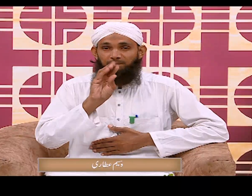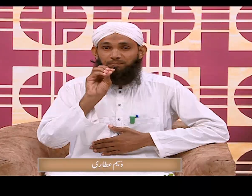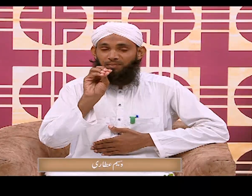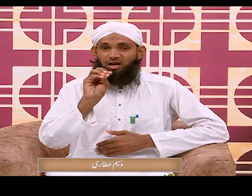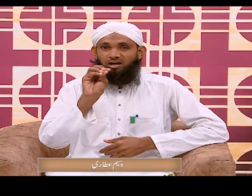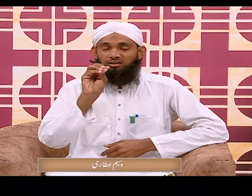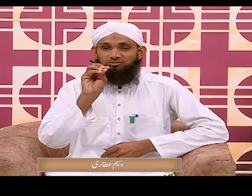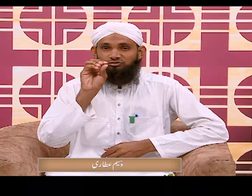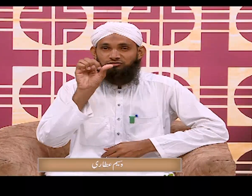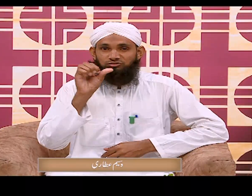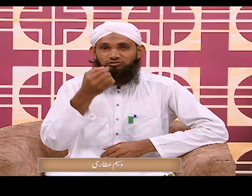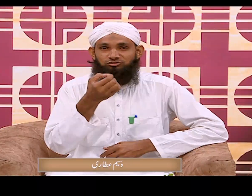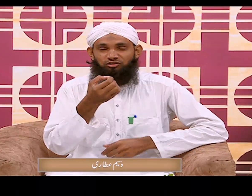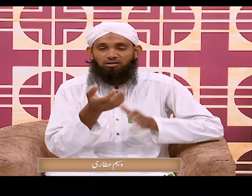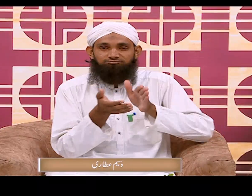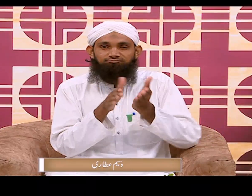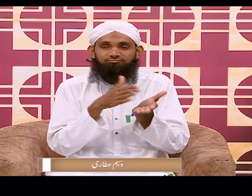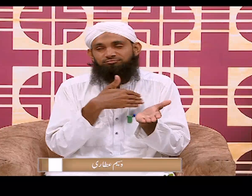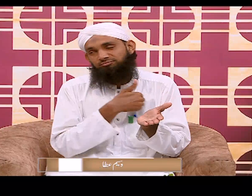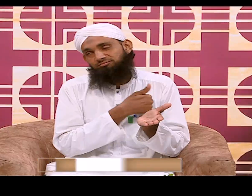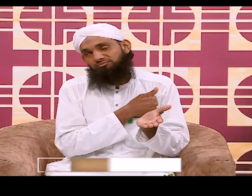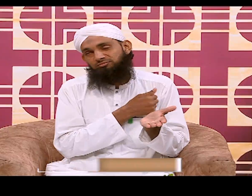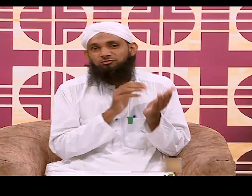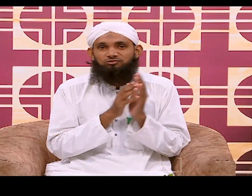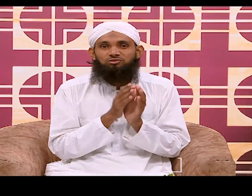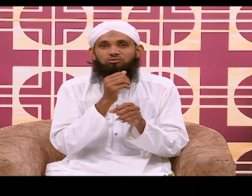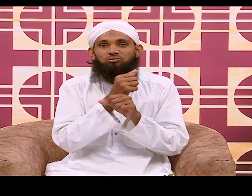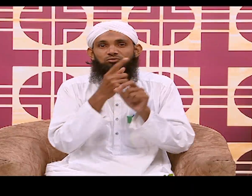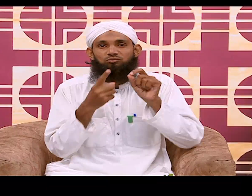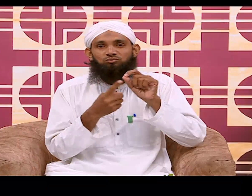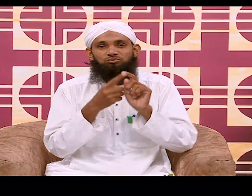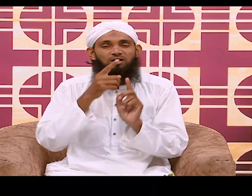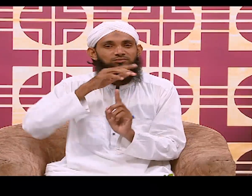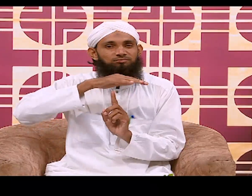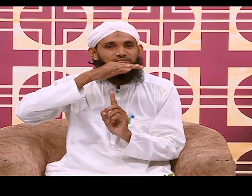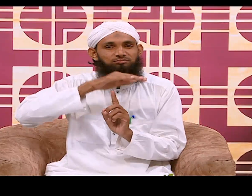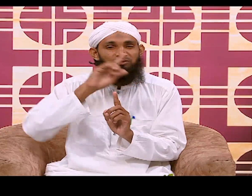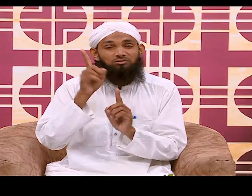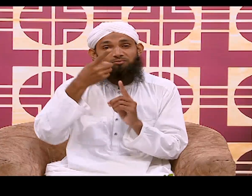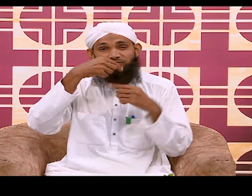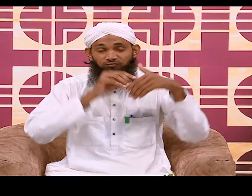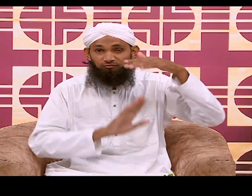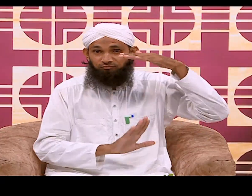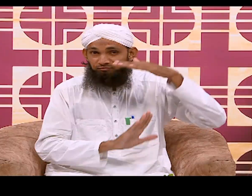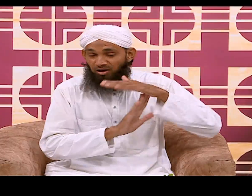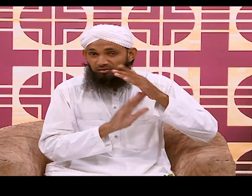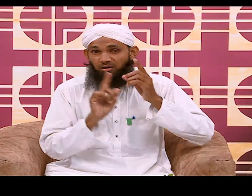نے دنیا سے پردہ فرمایا۔ حضور غوث پاک رحمت اللہ علیہ ولیوں کے ولی ہیں، پیروں کے پیر